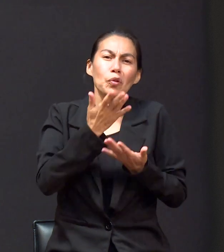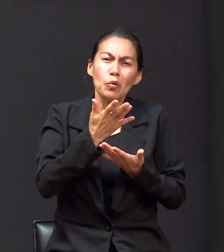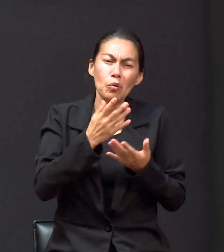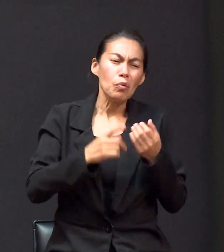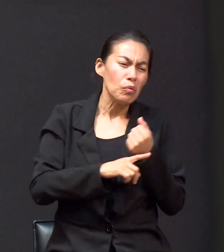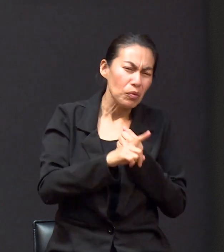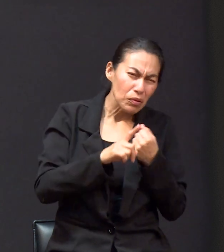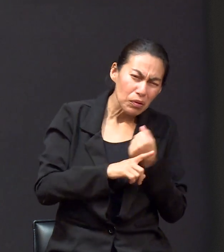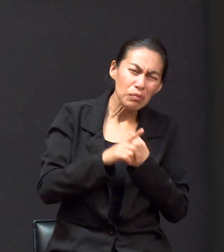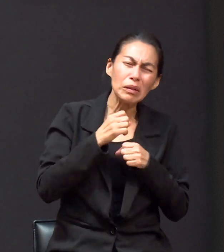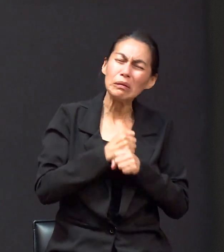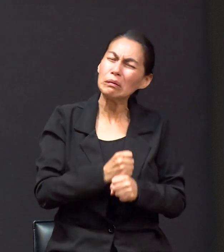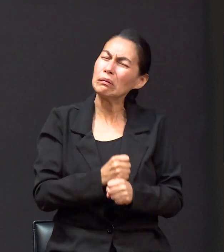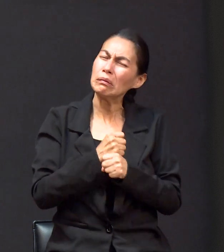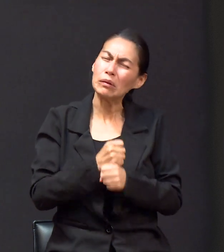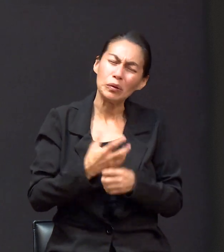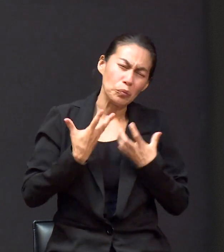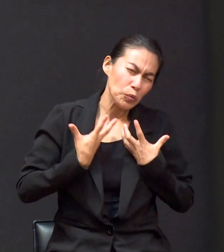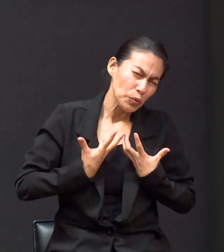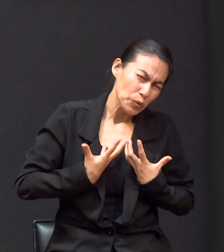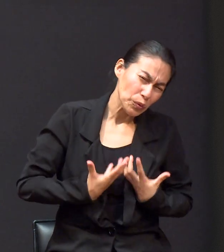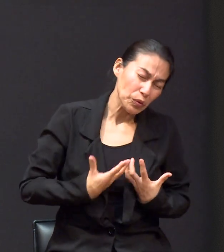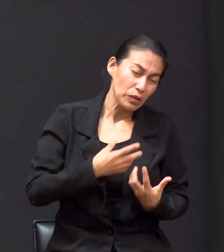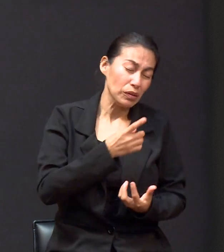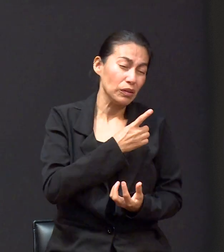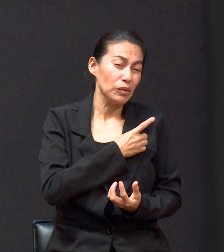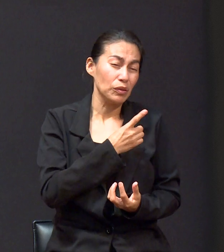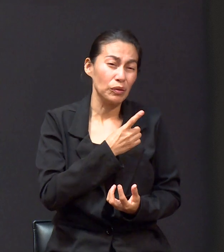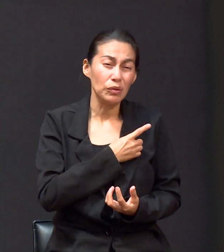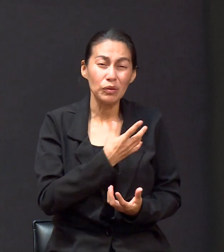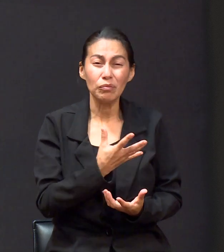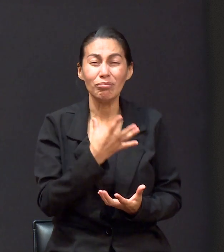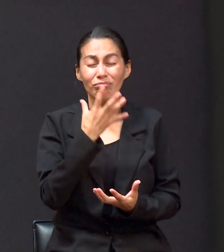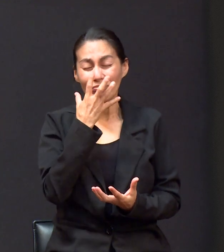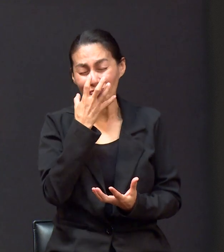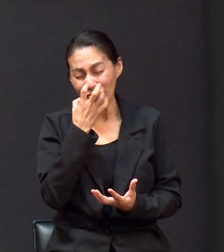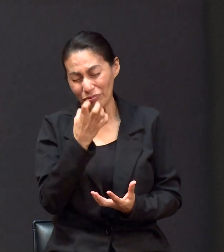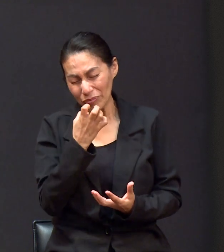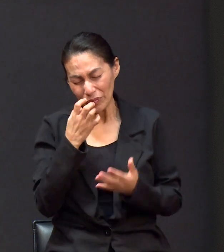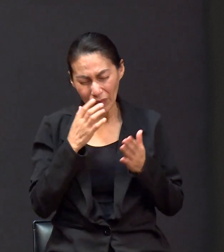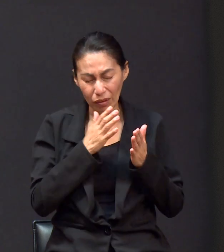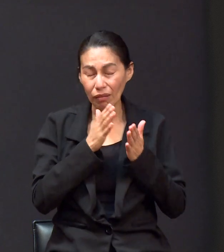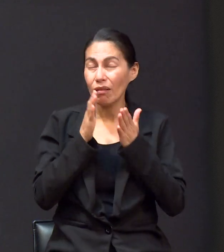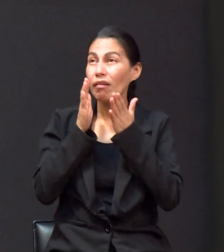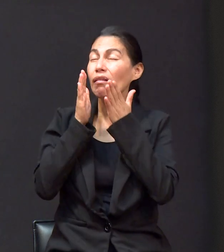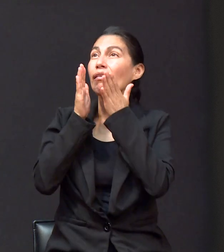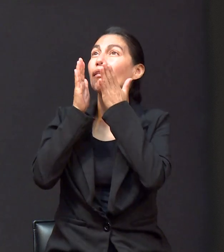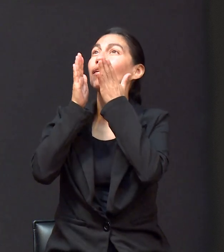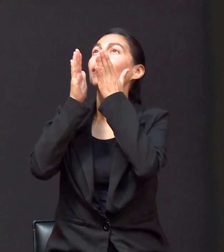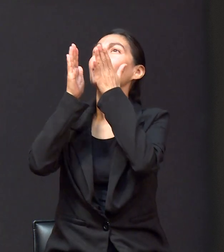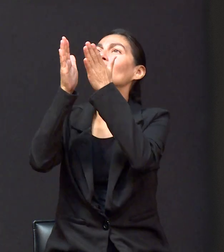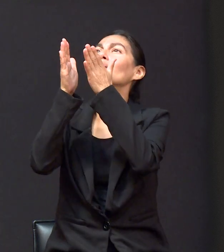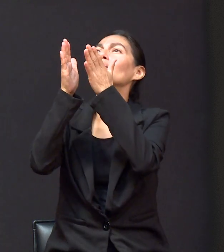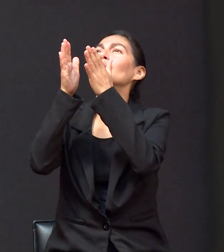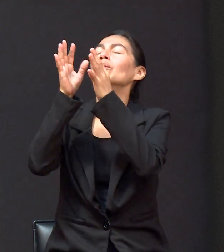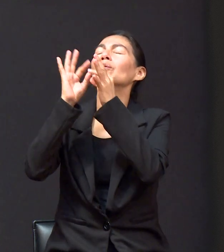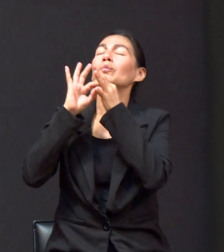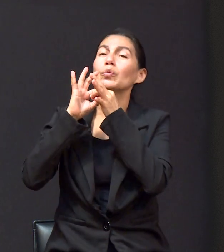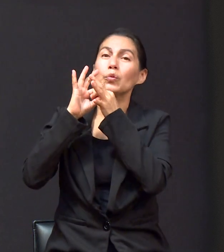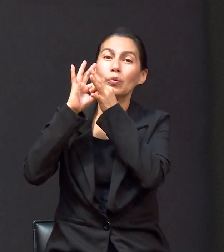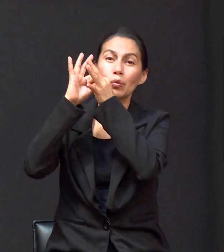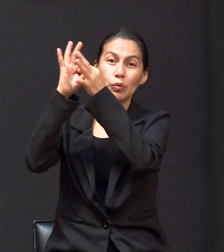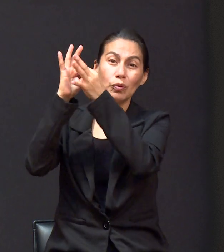acudir en momentos de crisis, de soledad, de frustración. En esos